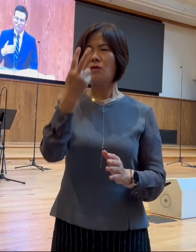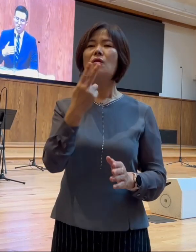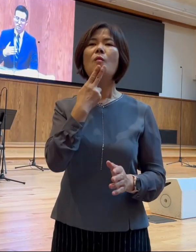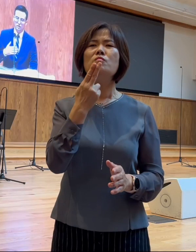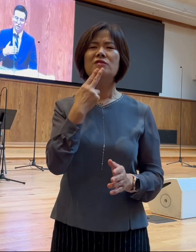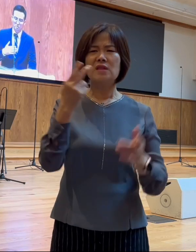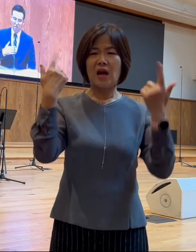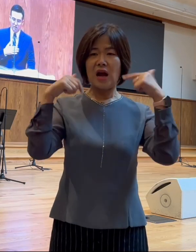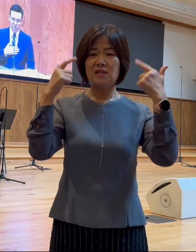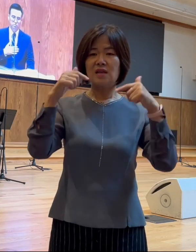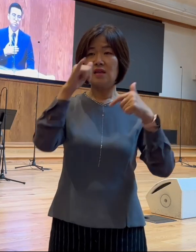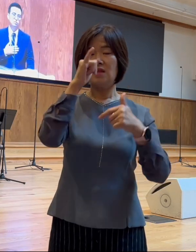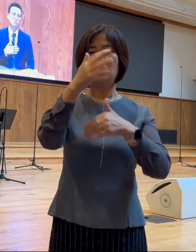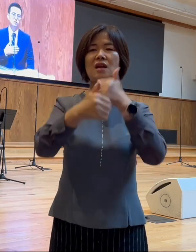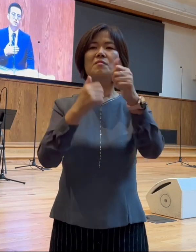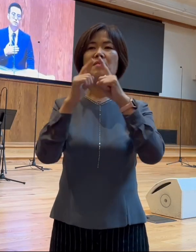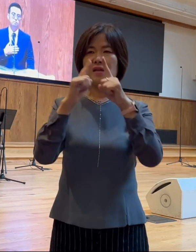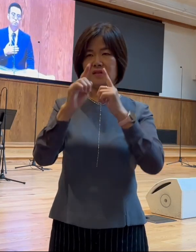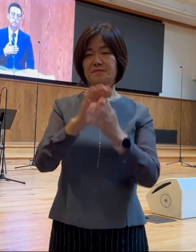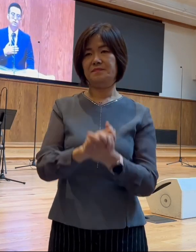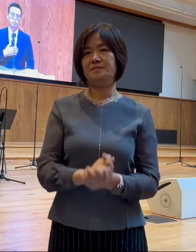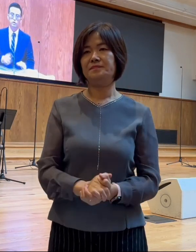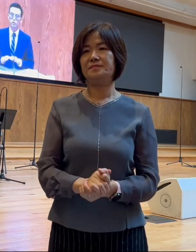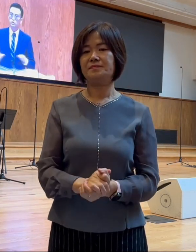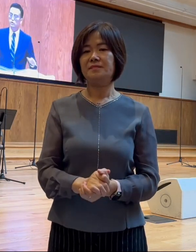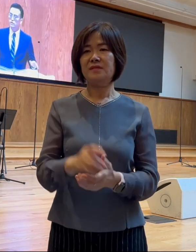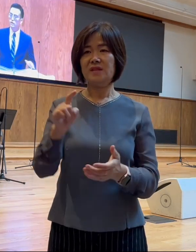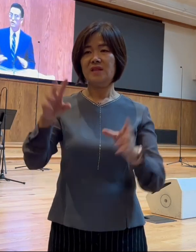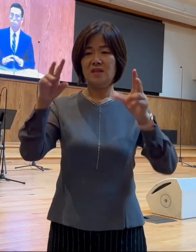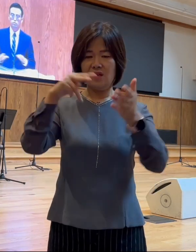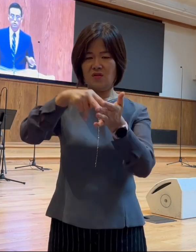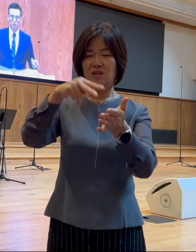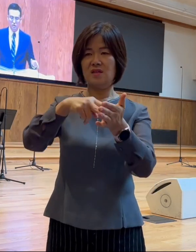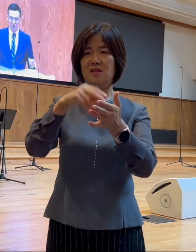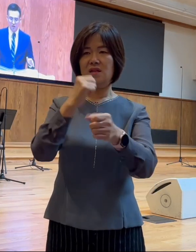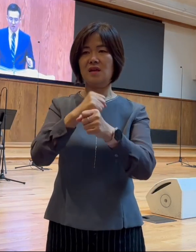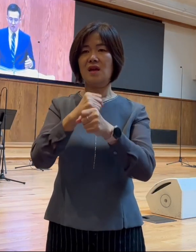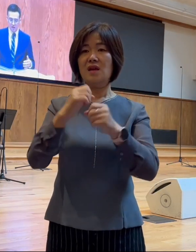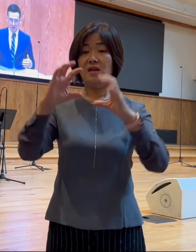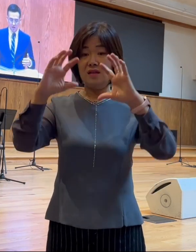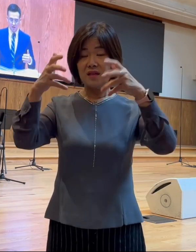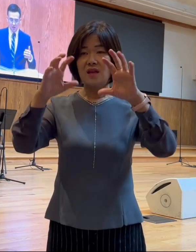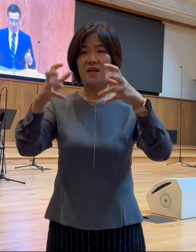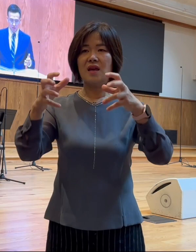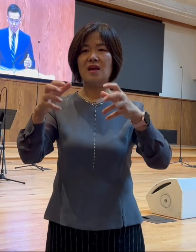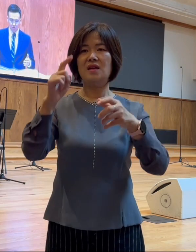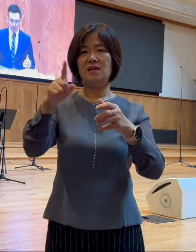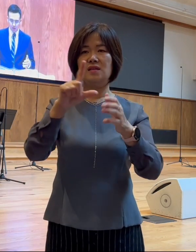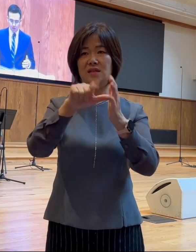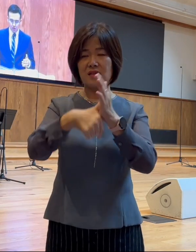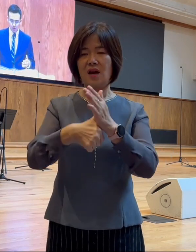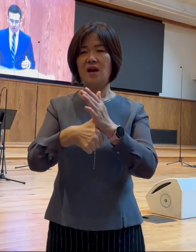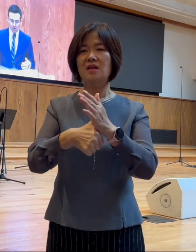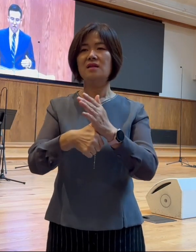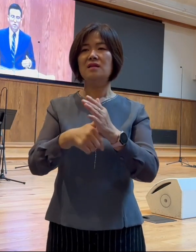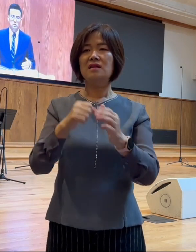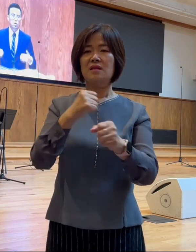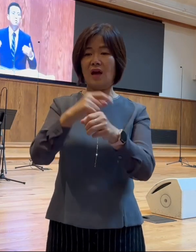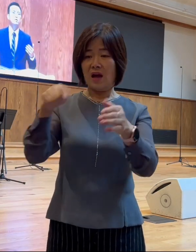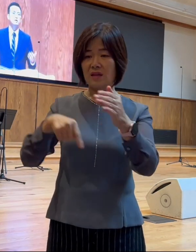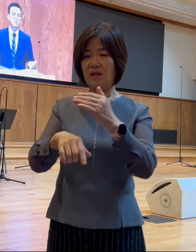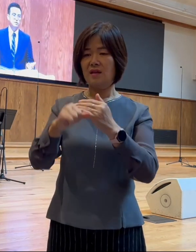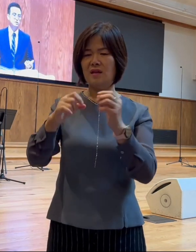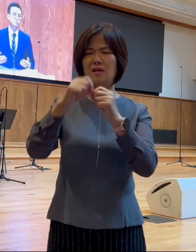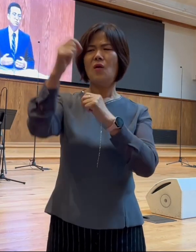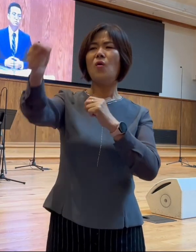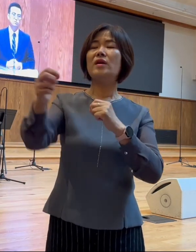항상 있는 그 하나님의 말씀으로, 소위 이 현실 세계, 이 물리적 세계의 이 시간의 굴레에 갇히지 않는